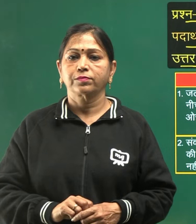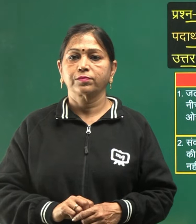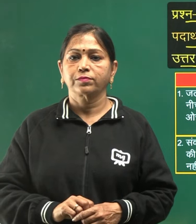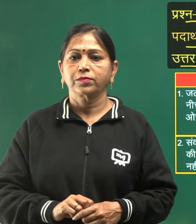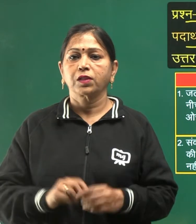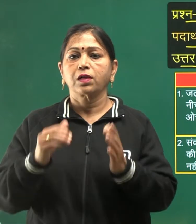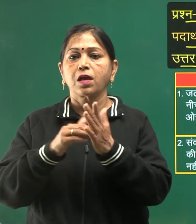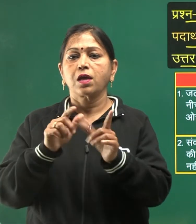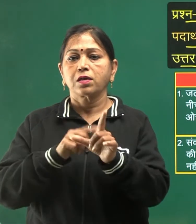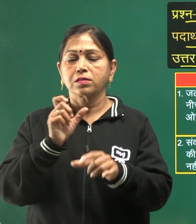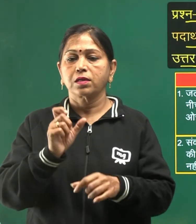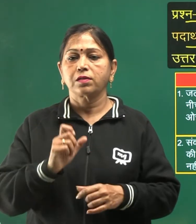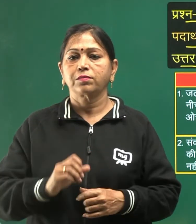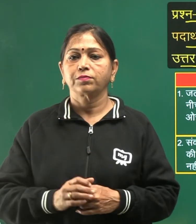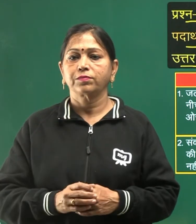जाइलम